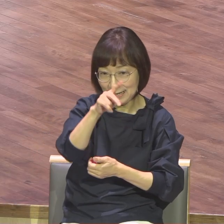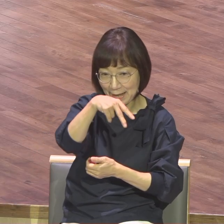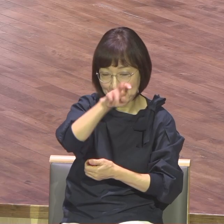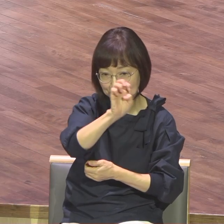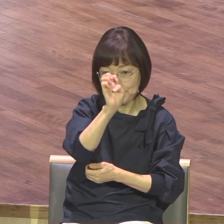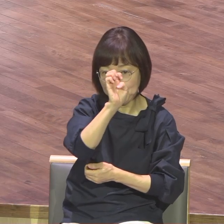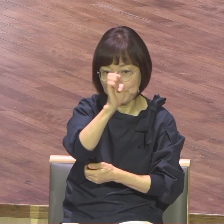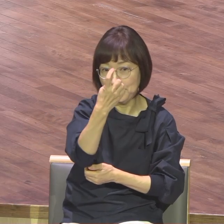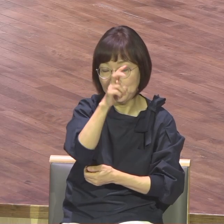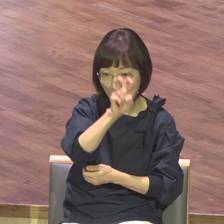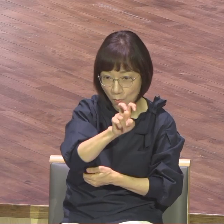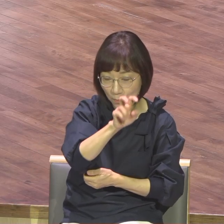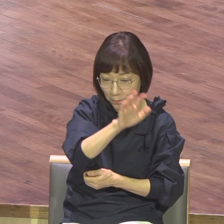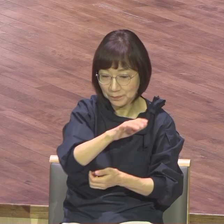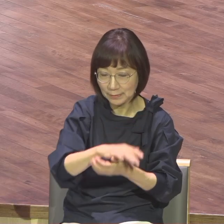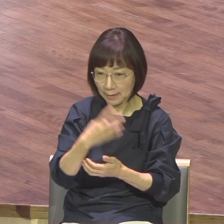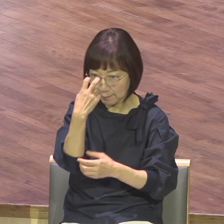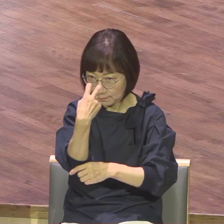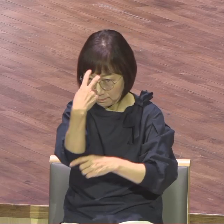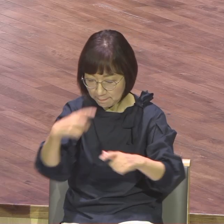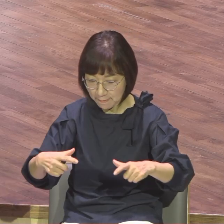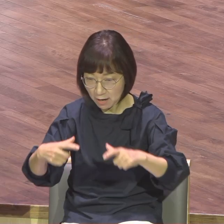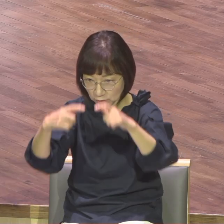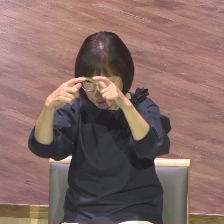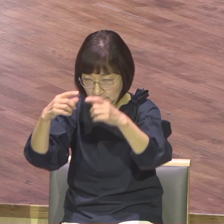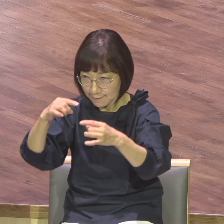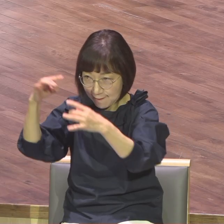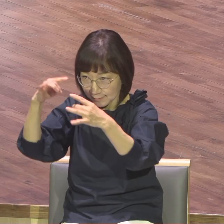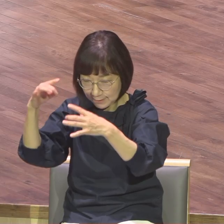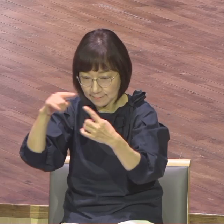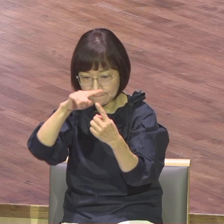자, 순례자, 정복자 삶을 어떻게 사느냐?